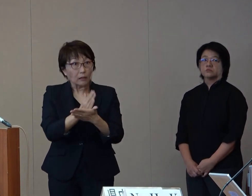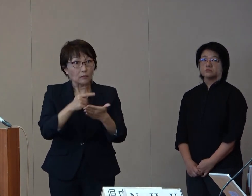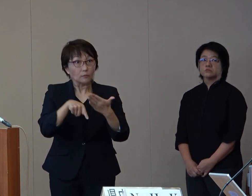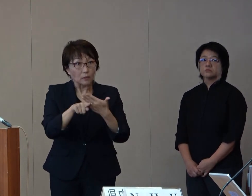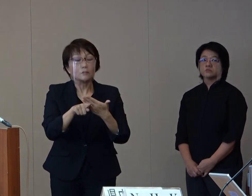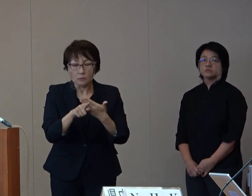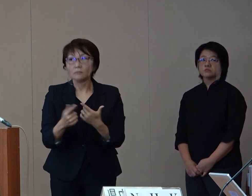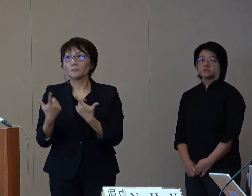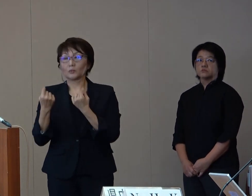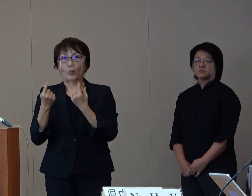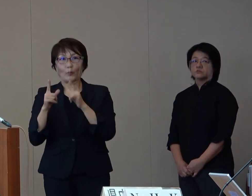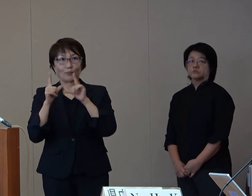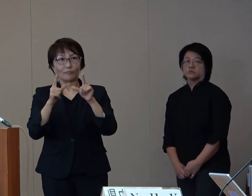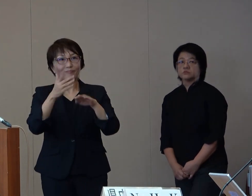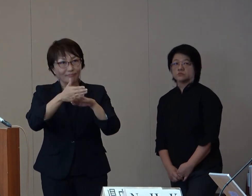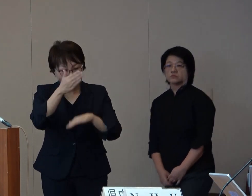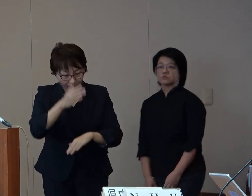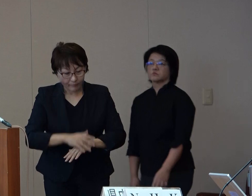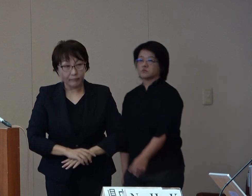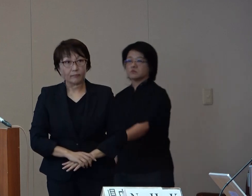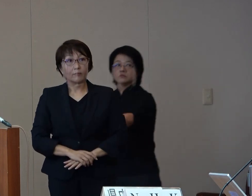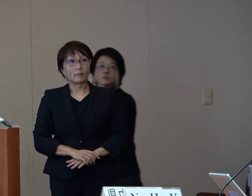勝利するということですね